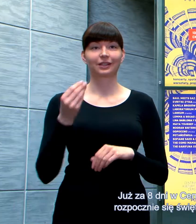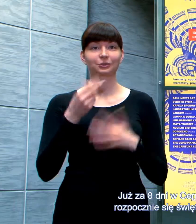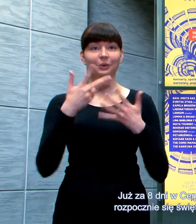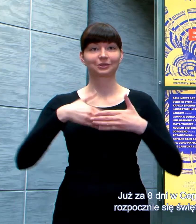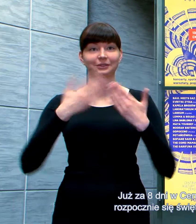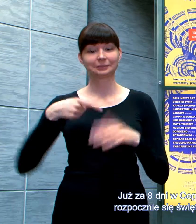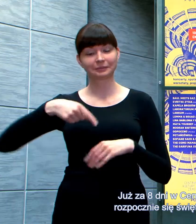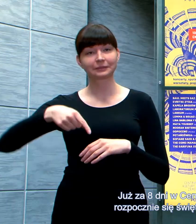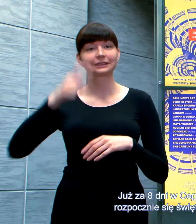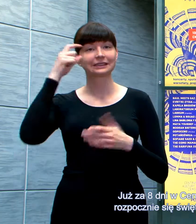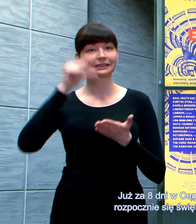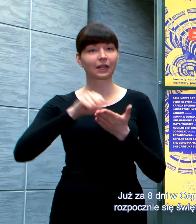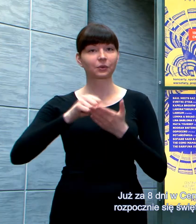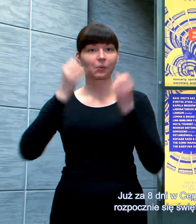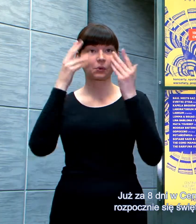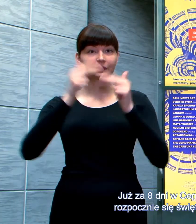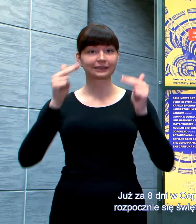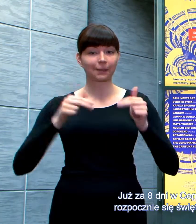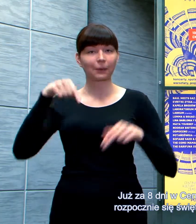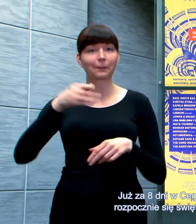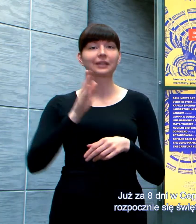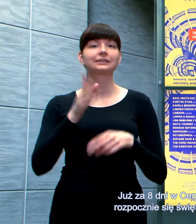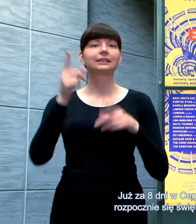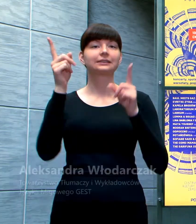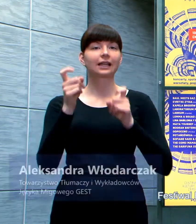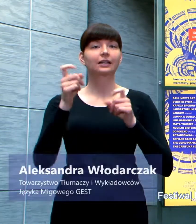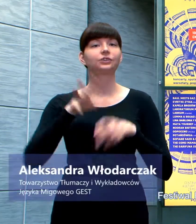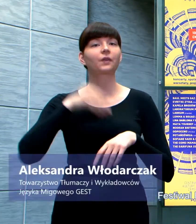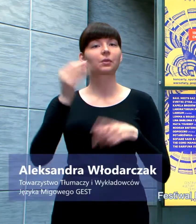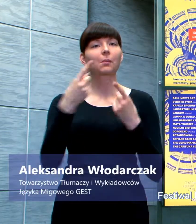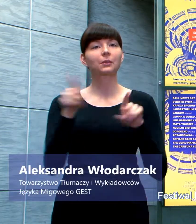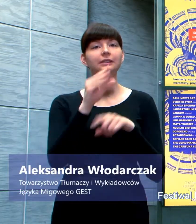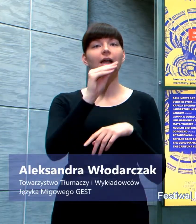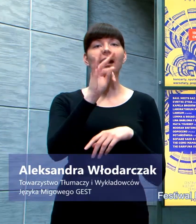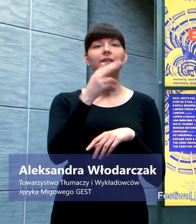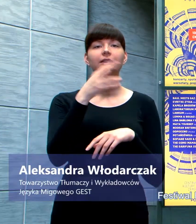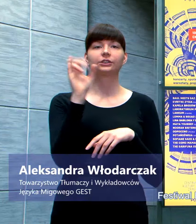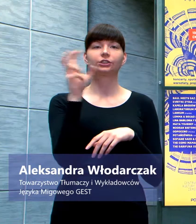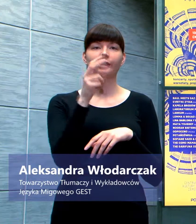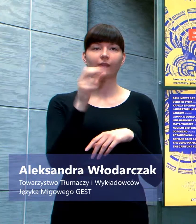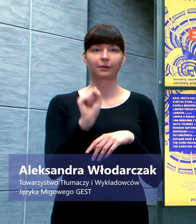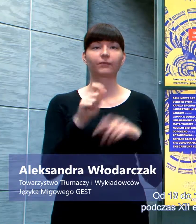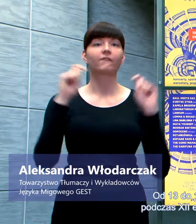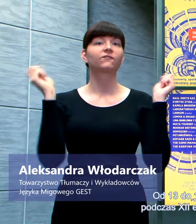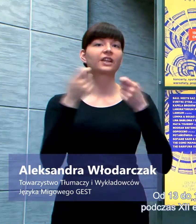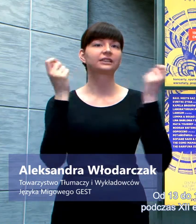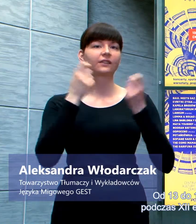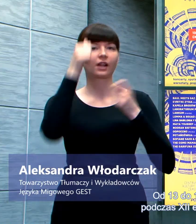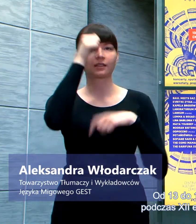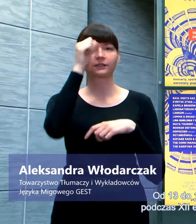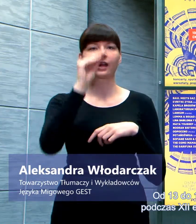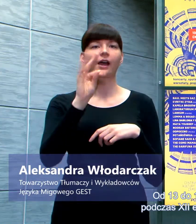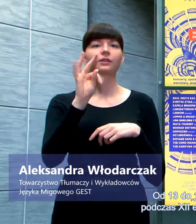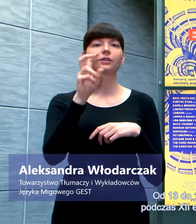Już za 8 dni w Centrum Kultury Zamek rozpocznie się Święto Muzyki Etnicznej – Festiwal Etnoport. Od 13